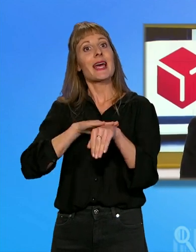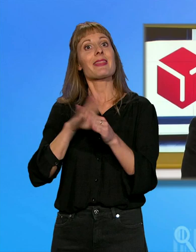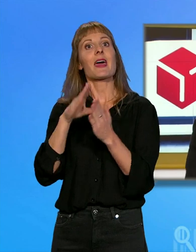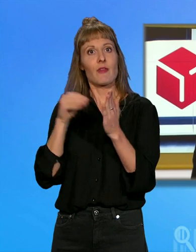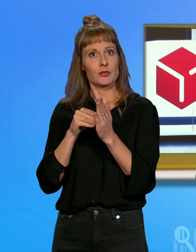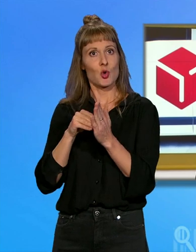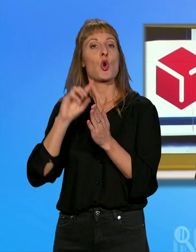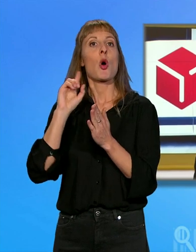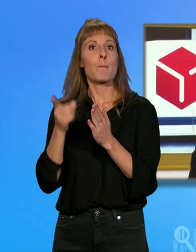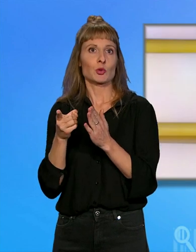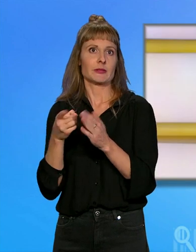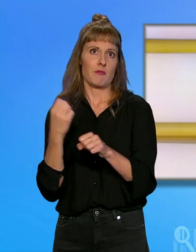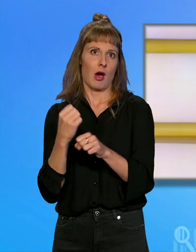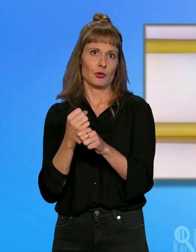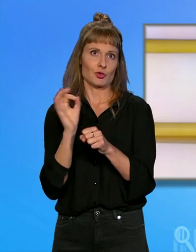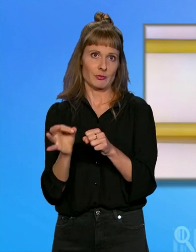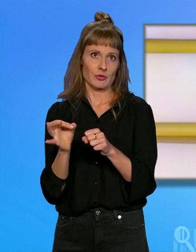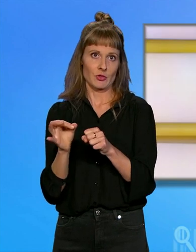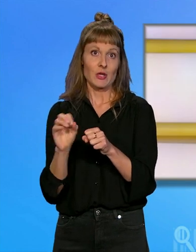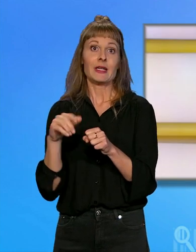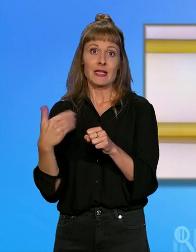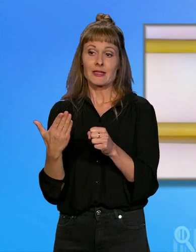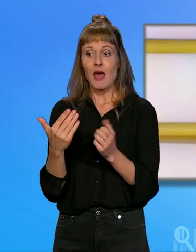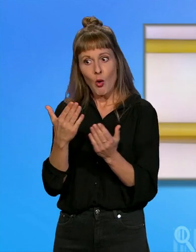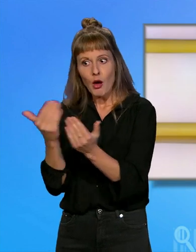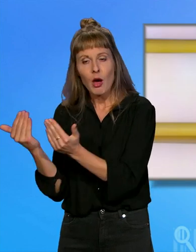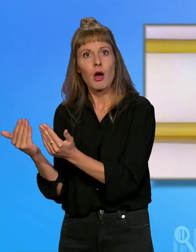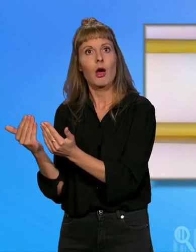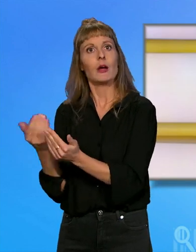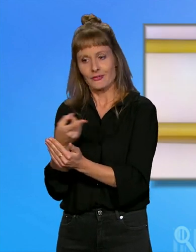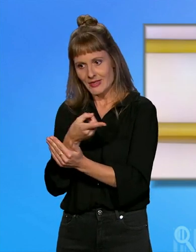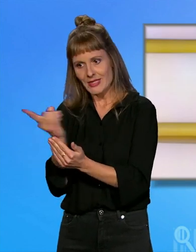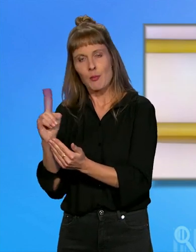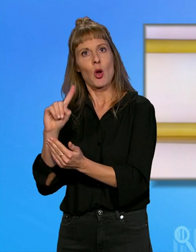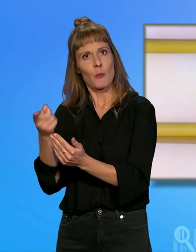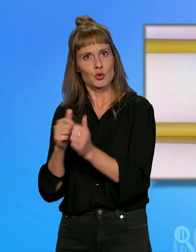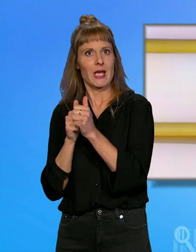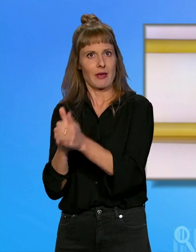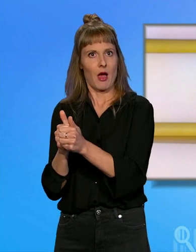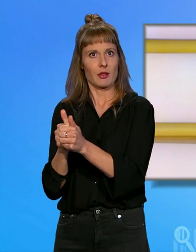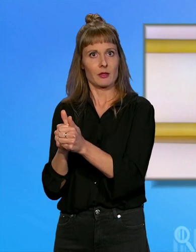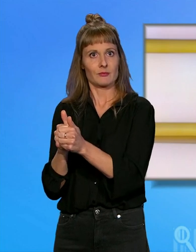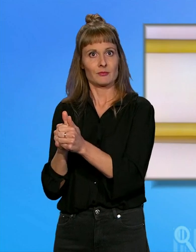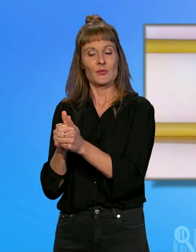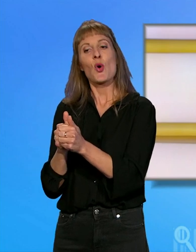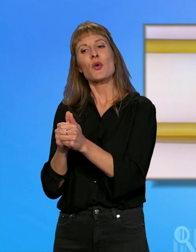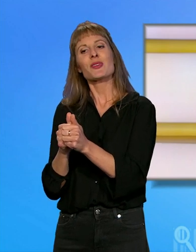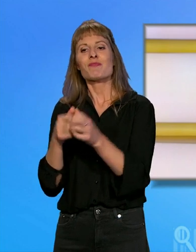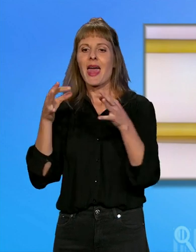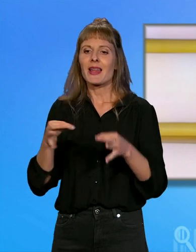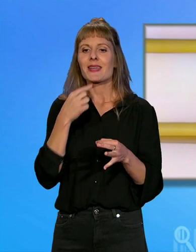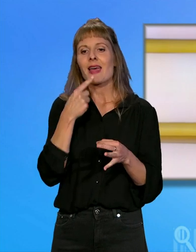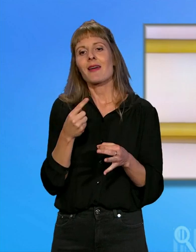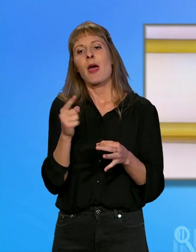Und das müssen wir auch selbstkritisch sagen. Da haben wir unsere Überwachungspflichten, die wir gesellschaftlich sicher haben, vielleicht in der letzten Zeit nicht